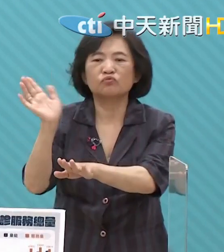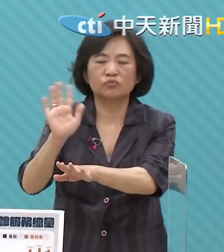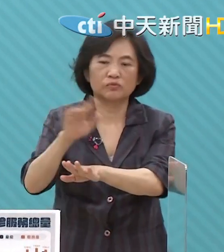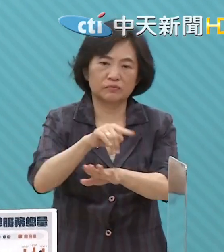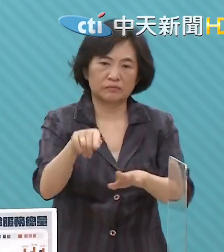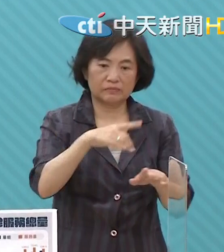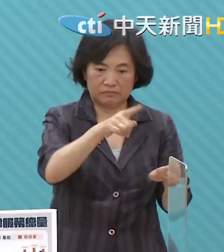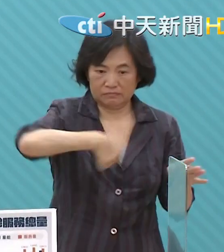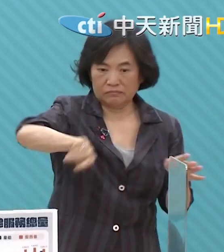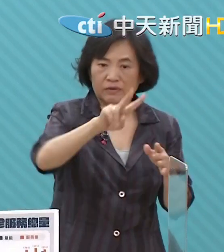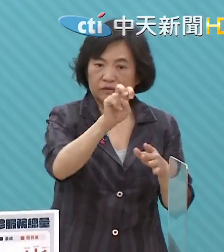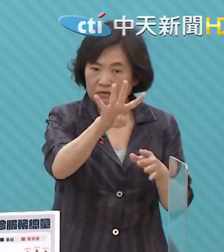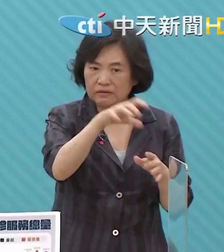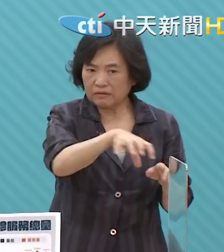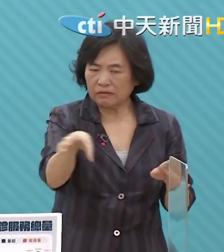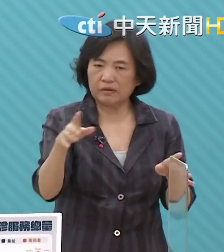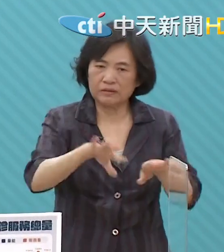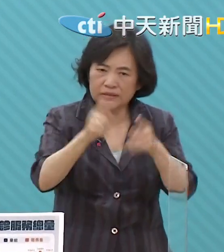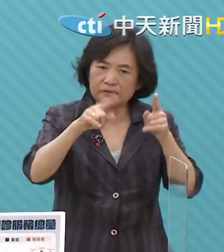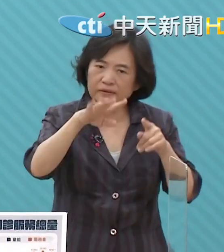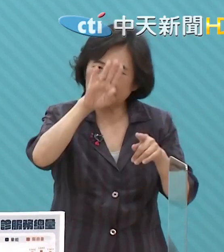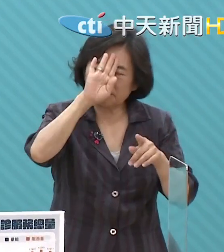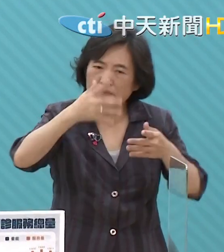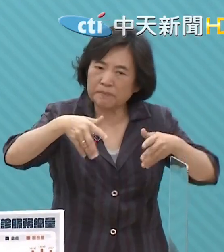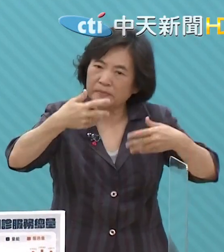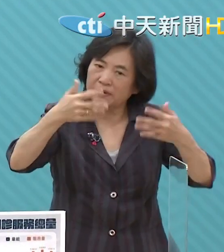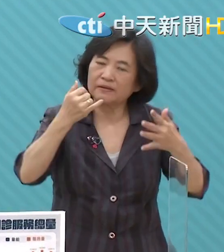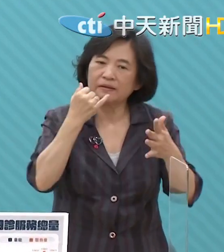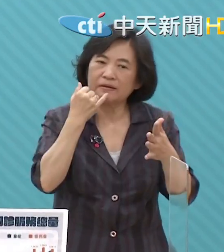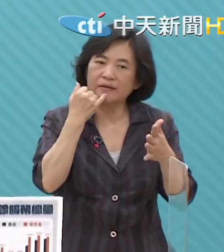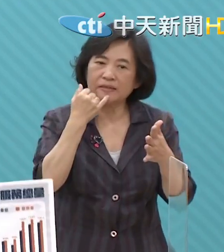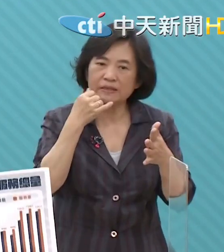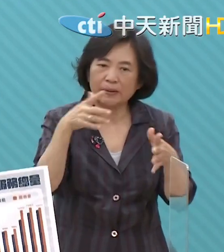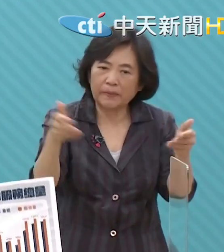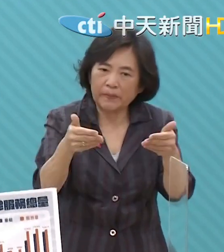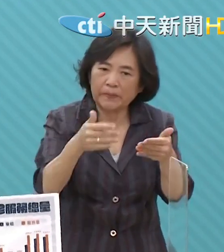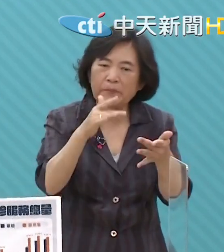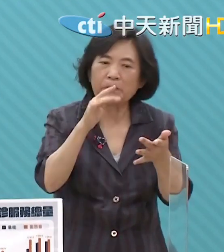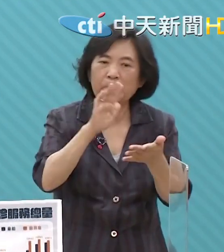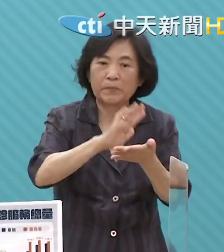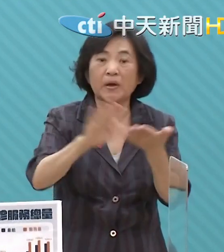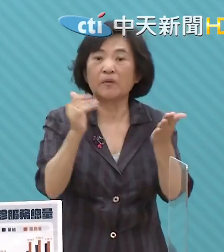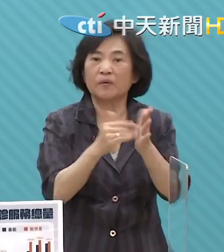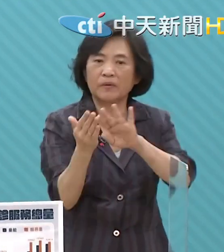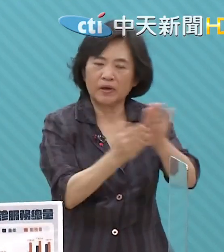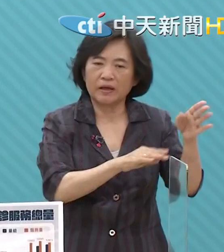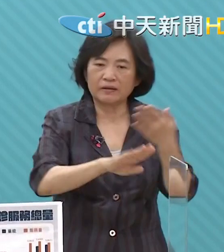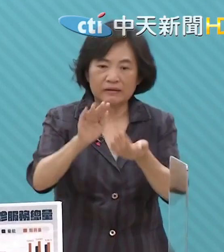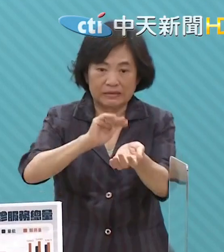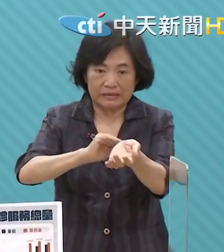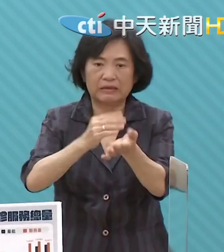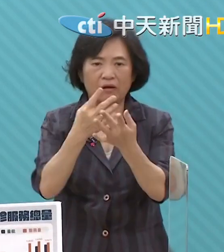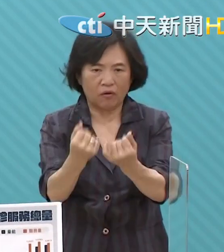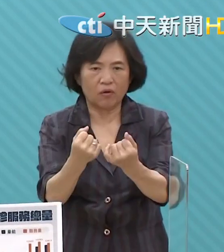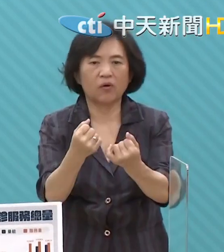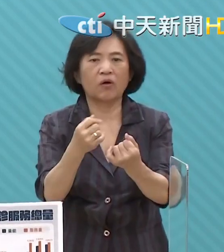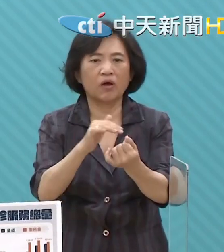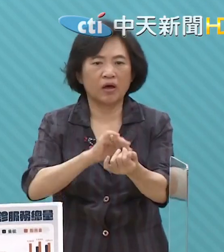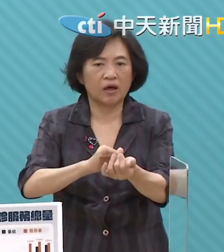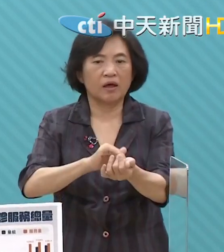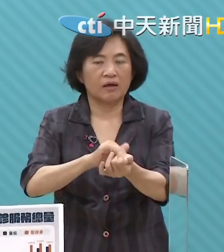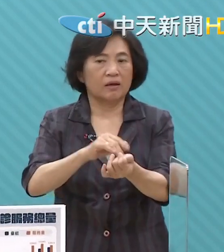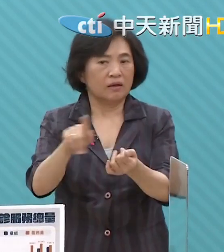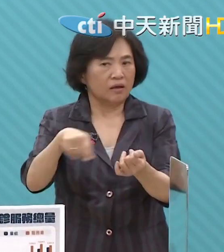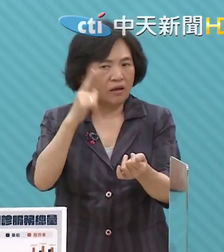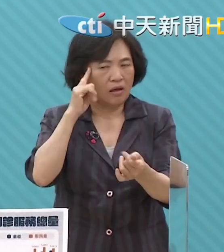把轻症哦处理掉，我想我们这个医院的量能还是可以保守住。所以这个是在我们这一波哦算是比较成功的战术运